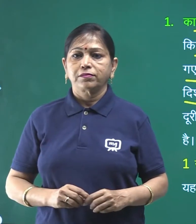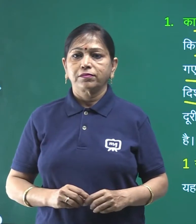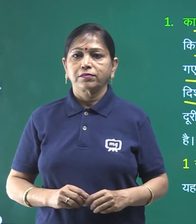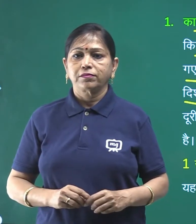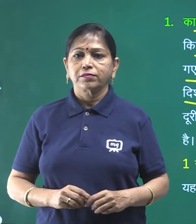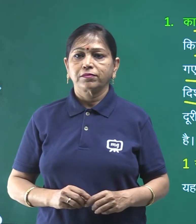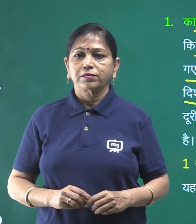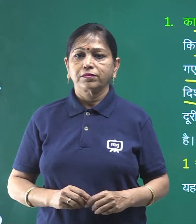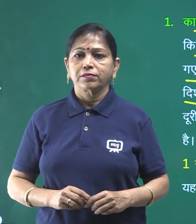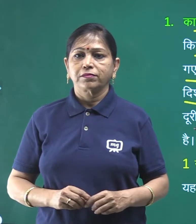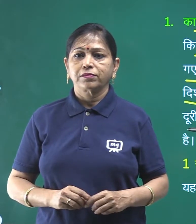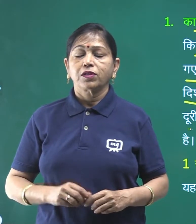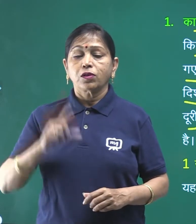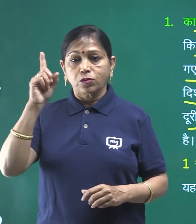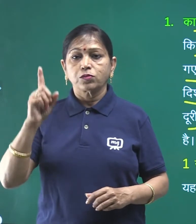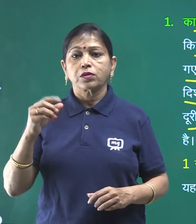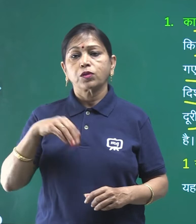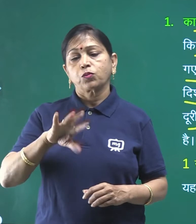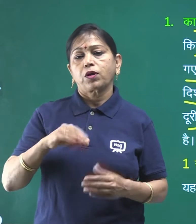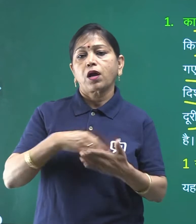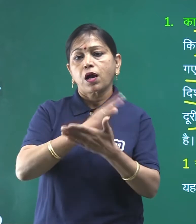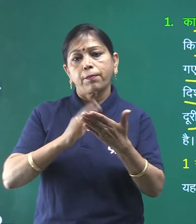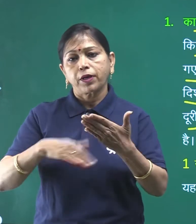उसके द्वारा तय की गई दूरी के